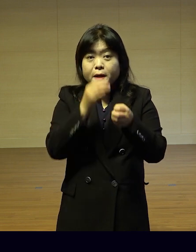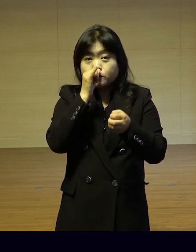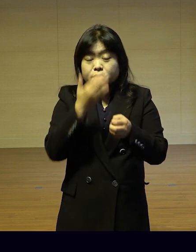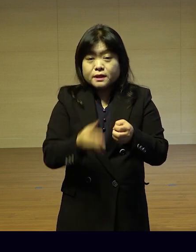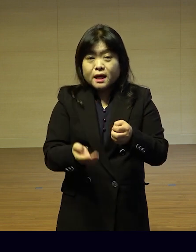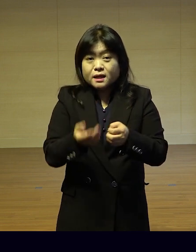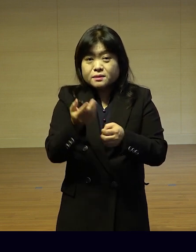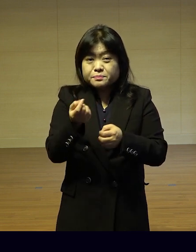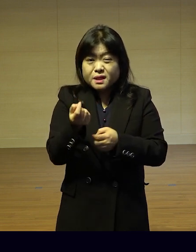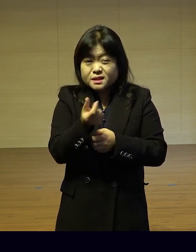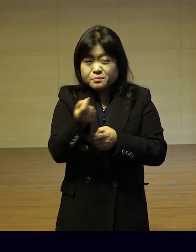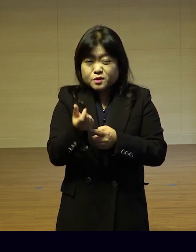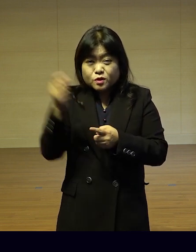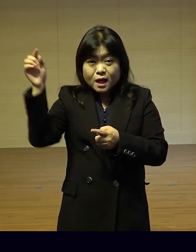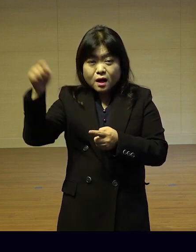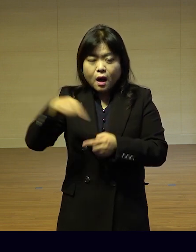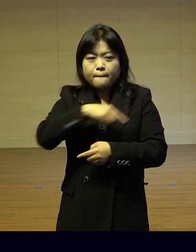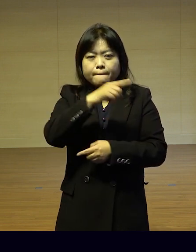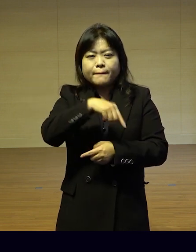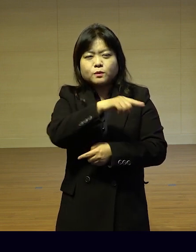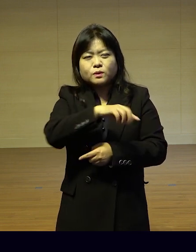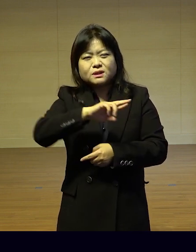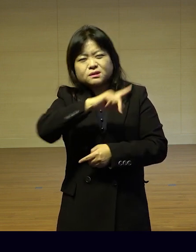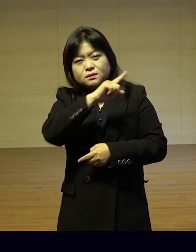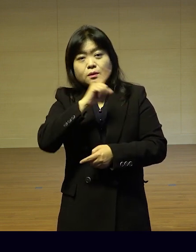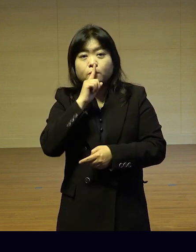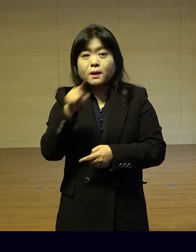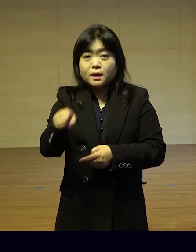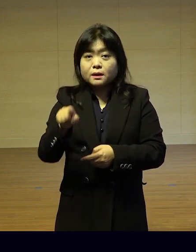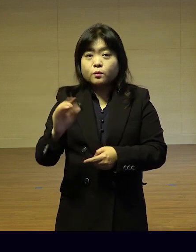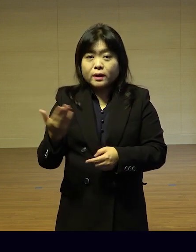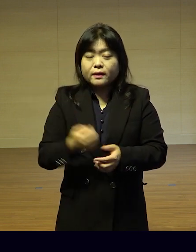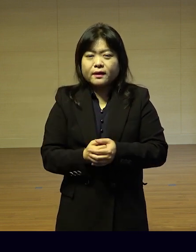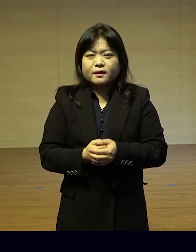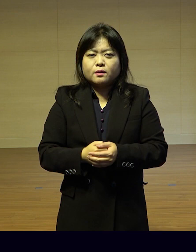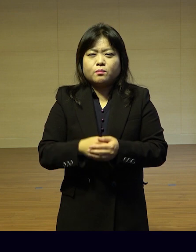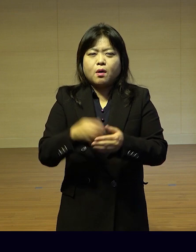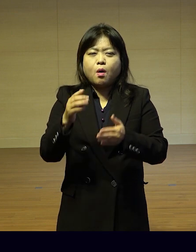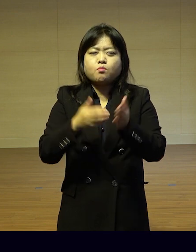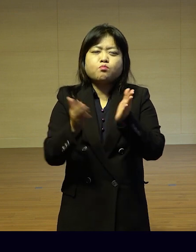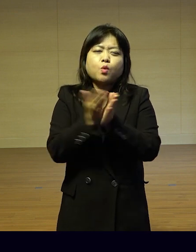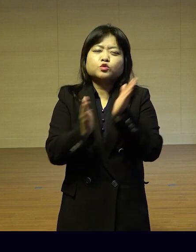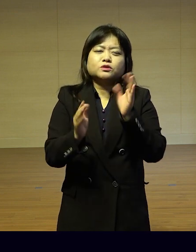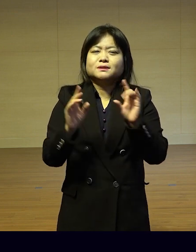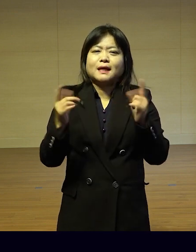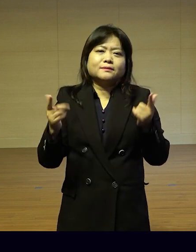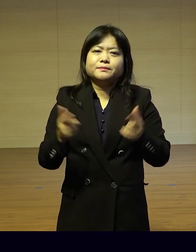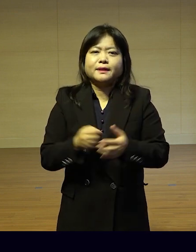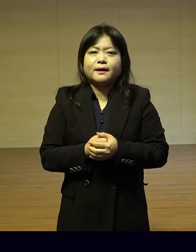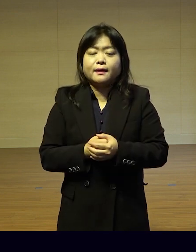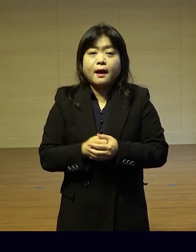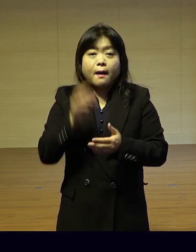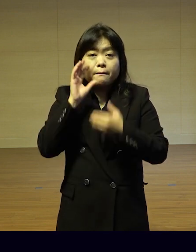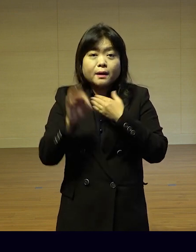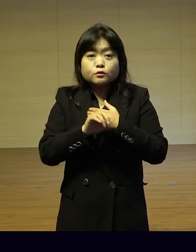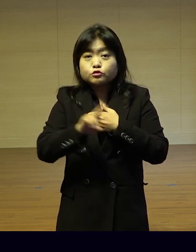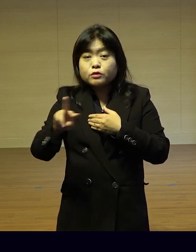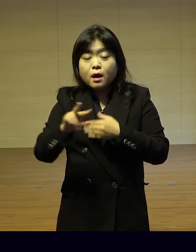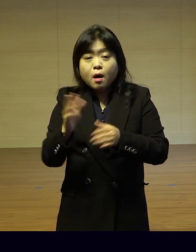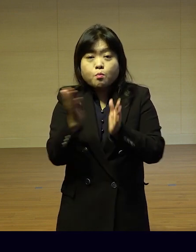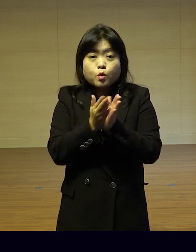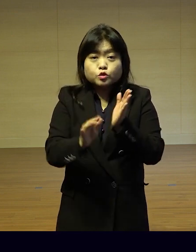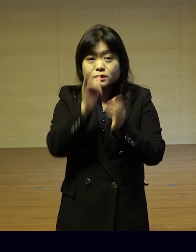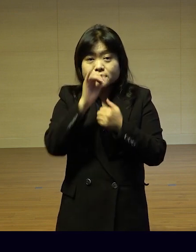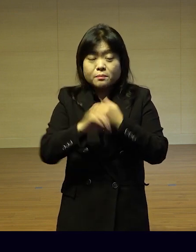두 번째 진술은 앞의 진술을 부정하는 진술이죠. 그러나 모순 관계에 있는 것은 아닙니다. 만약 두 진술이 모순